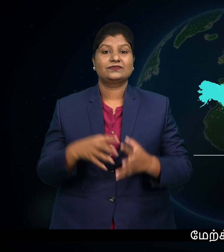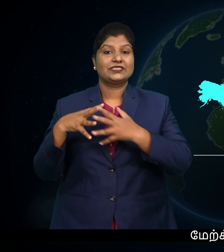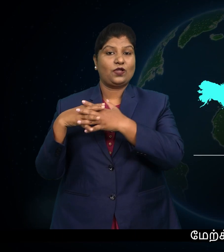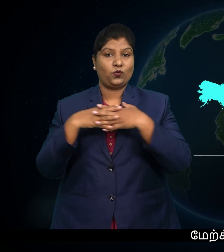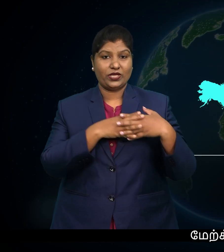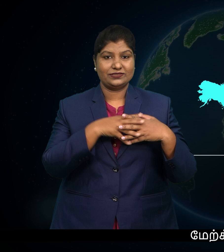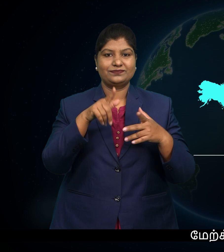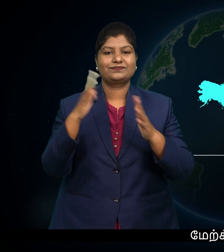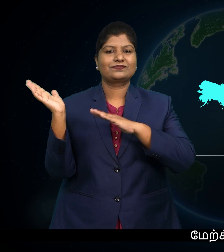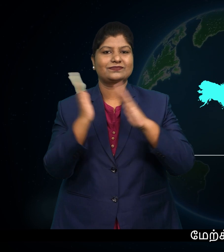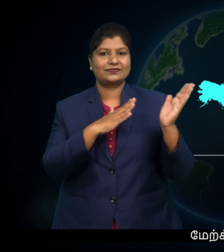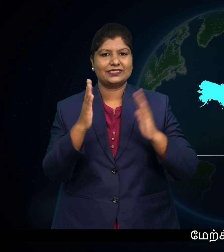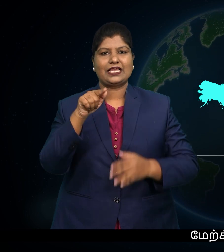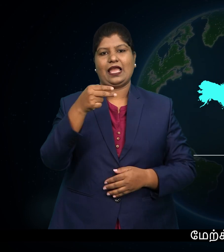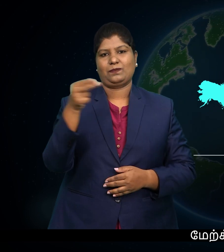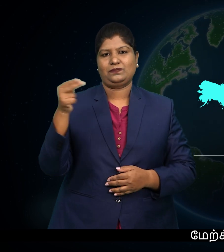மேற்கு காற்று.